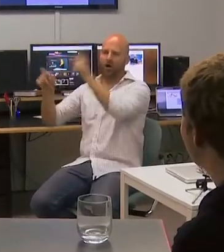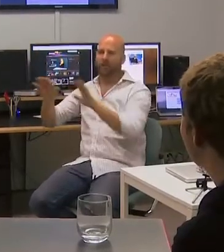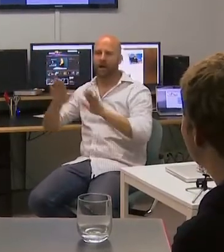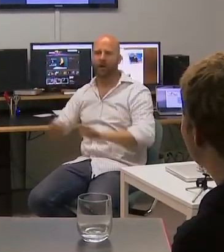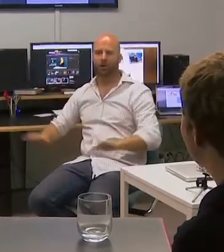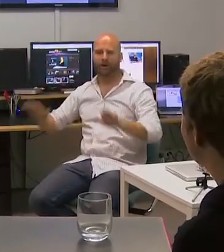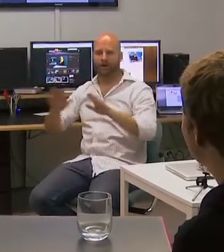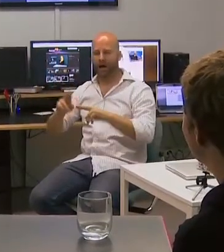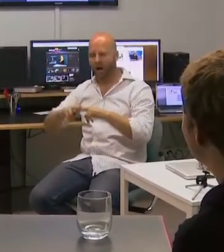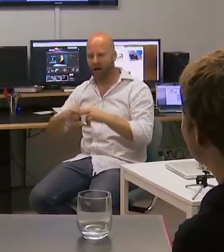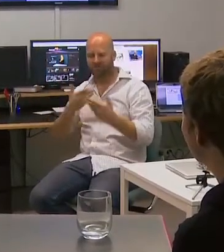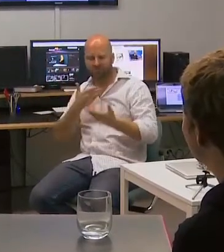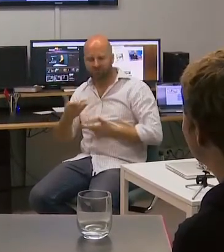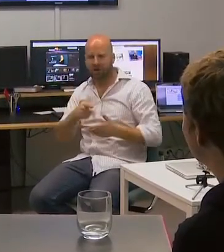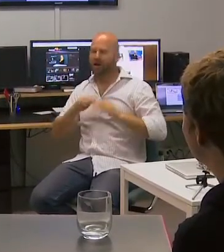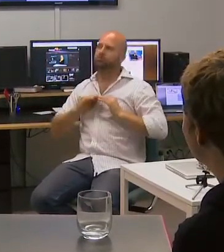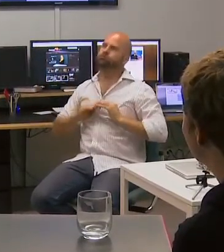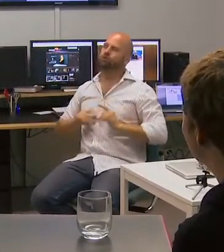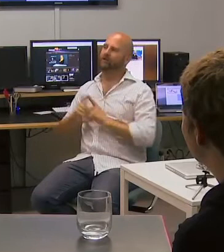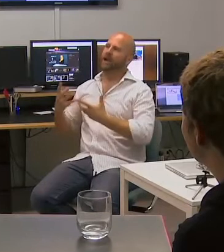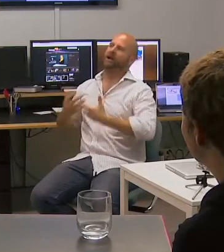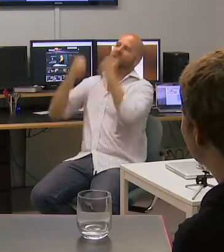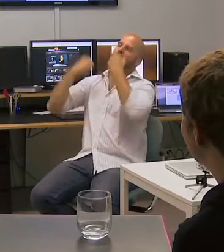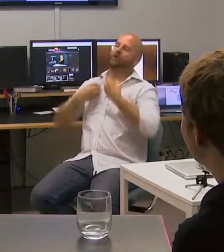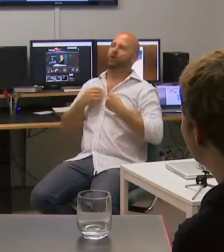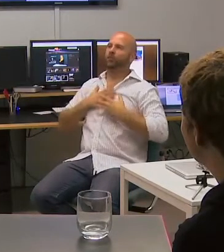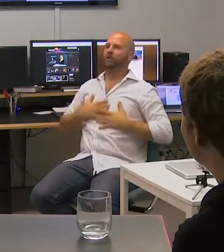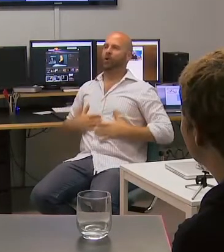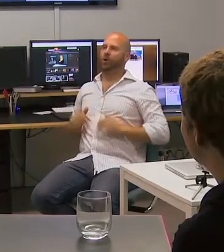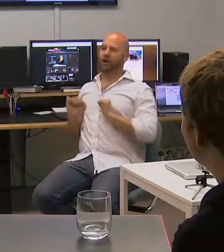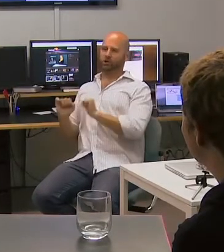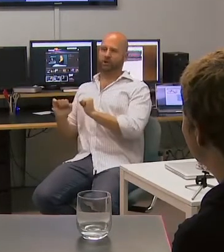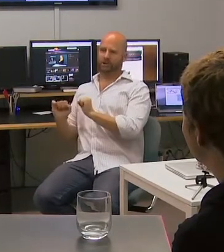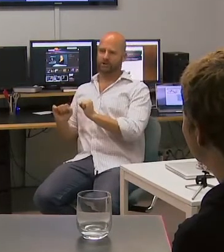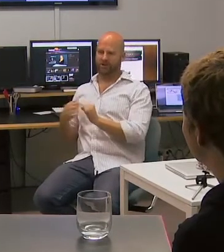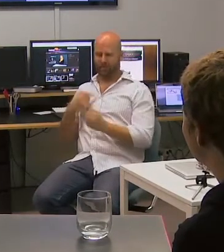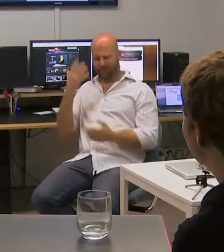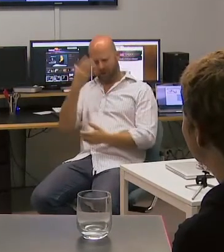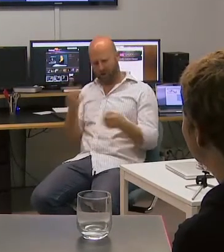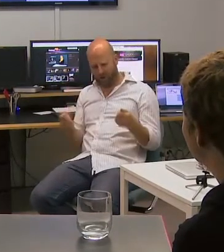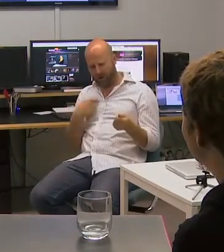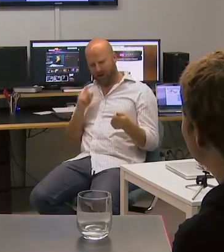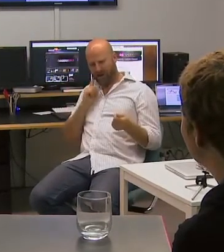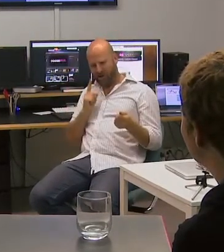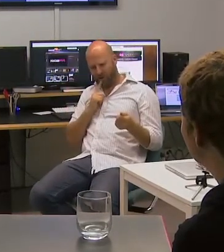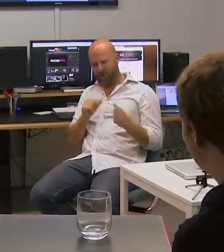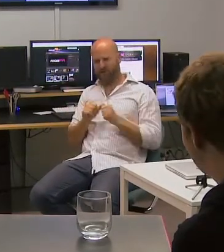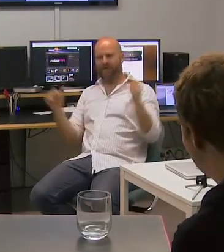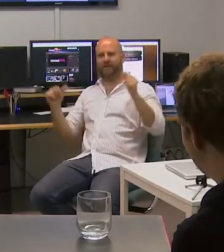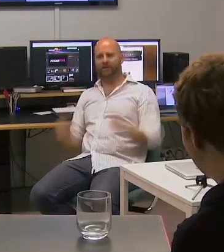gut sprechen und die werden dann beruhigt zuerst und die verunfallten Personen haben das Gefühl, doch, da ist